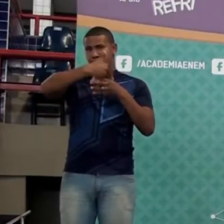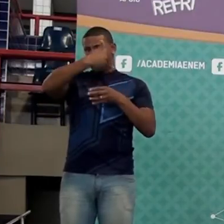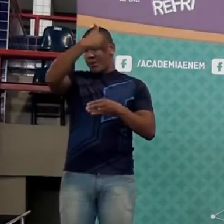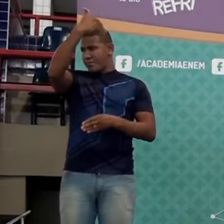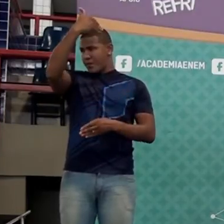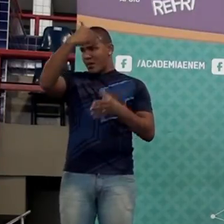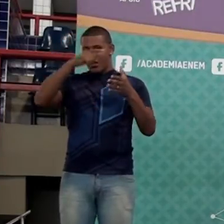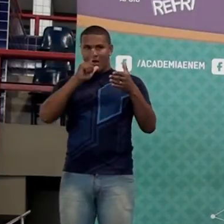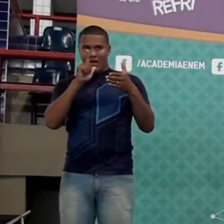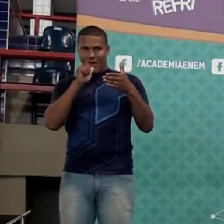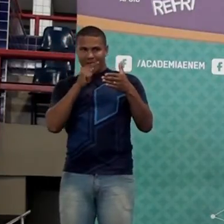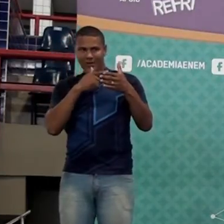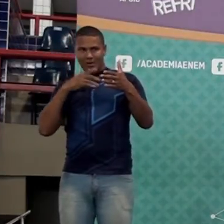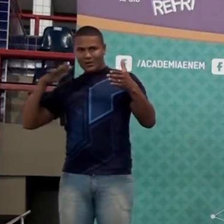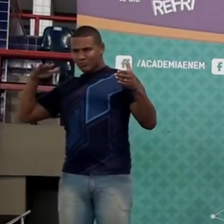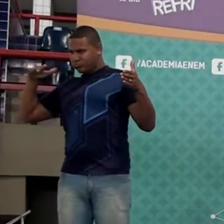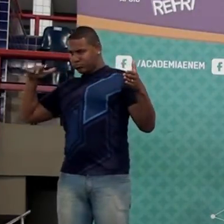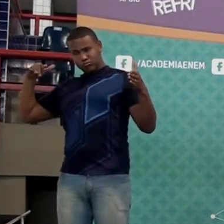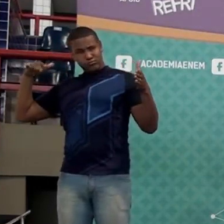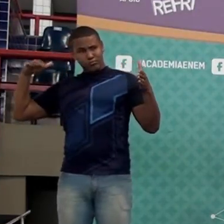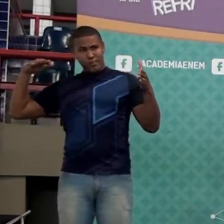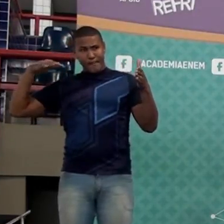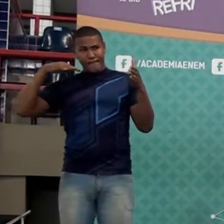espalha, né? E aí, quando essa água se